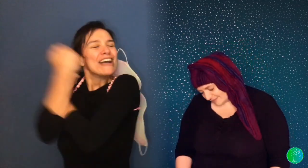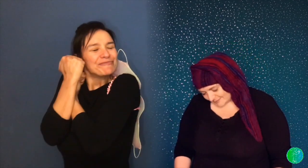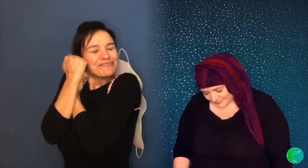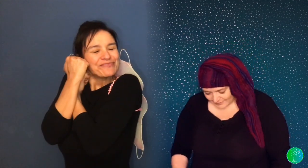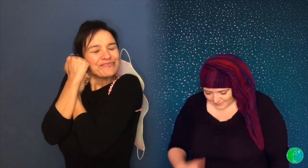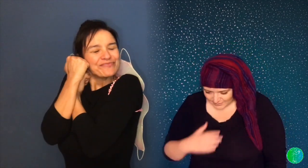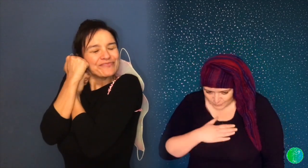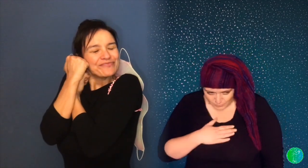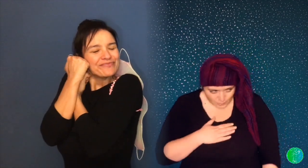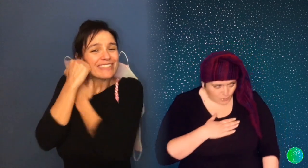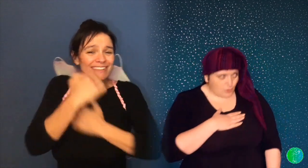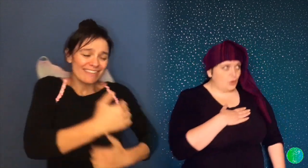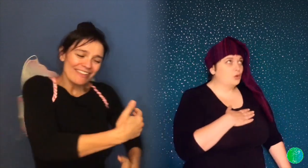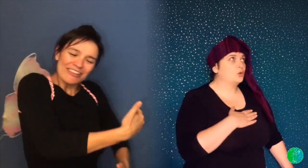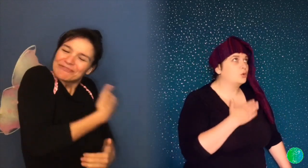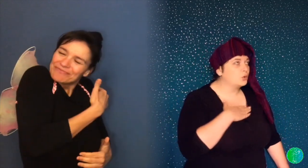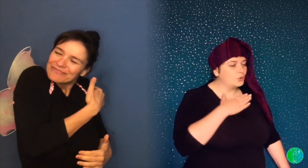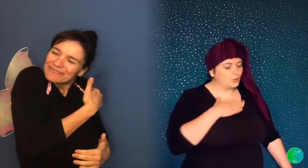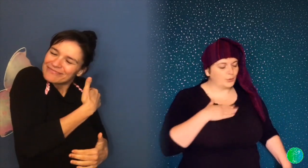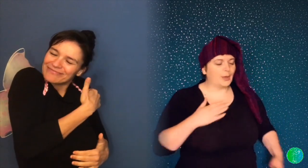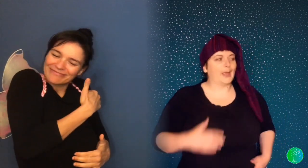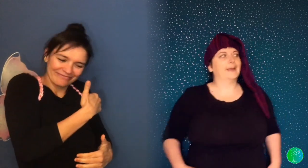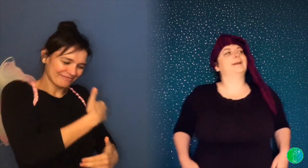Maman! Crie Hortense toute contente.